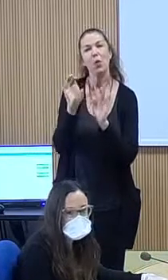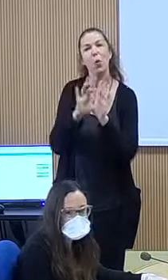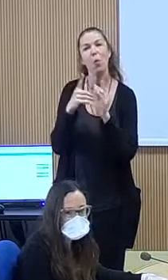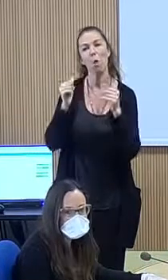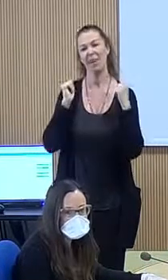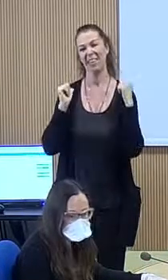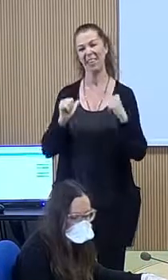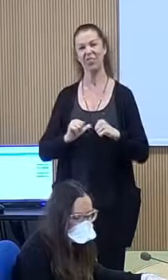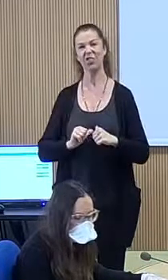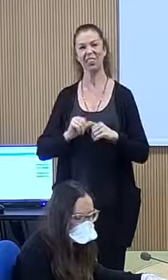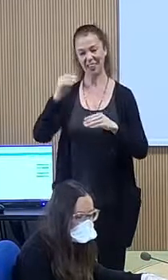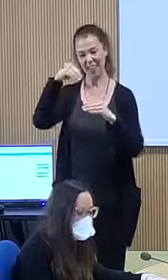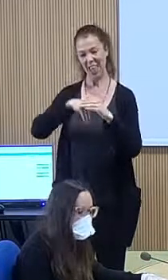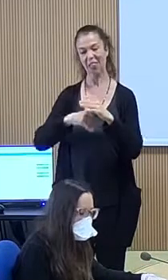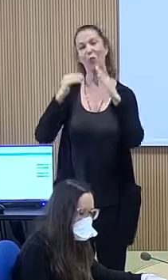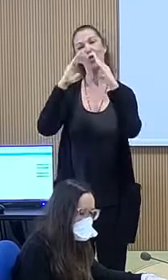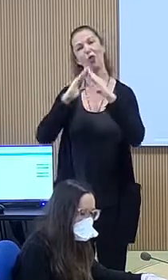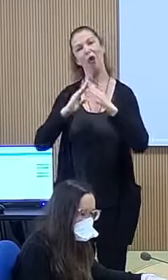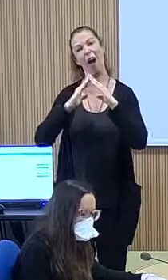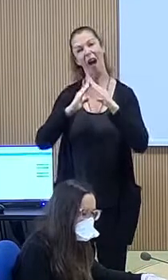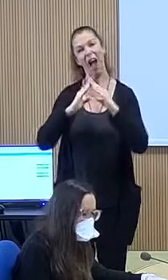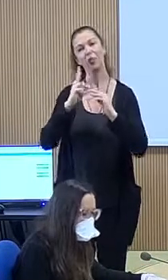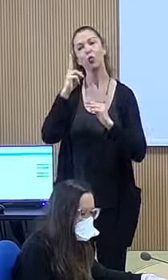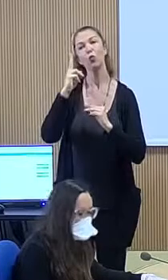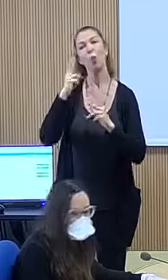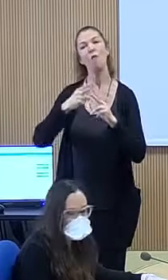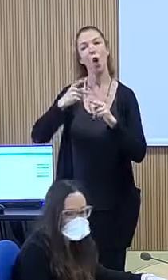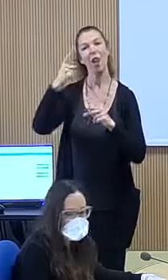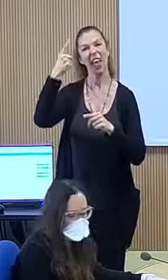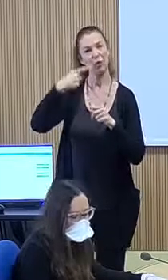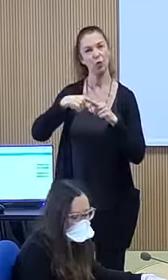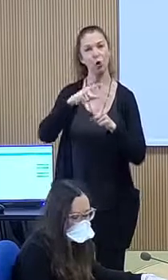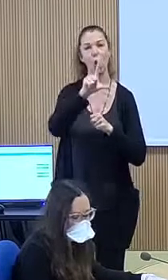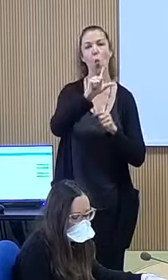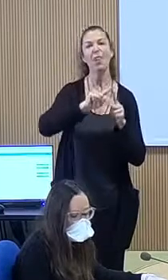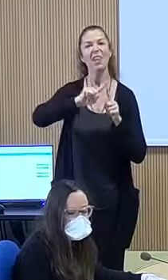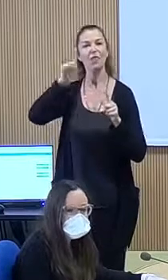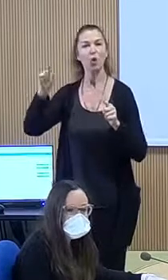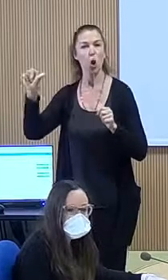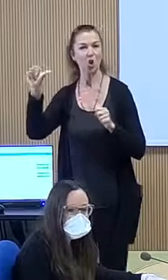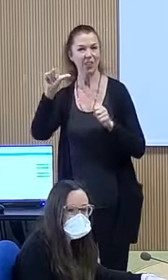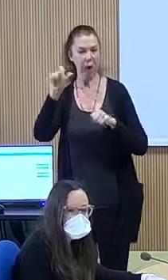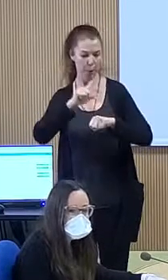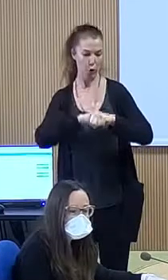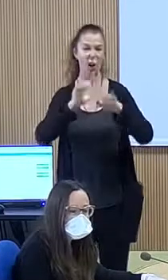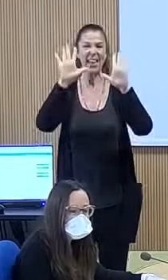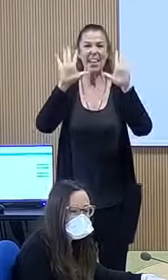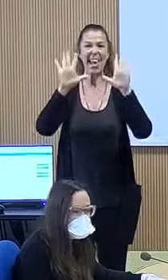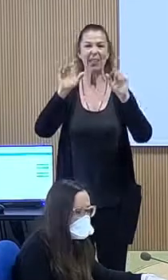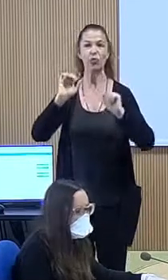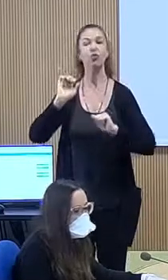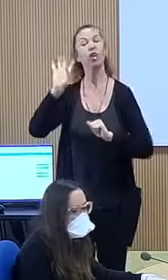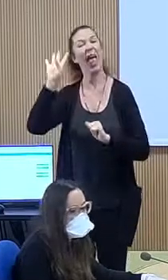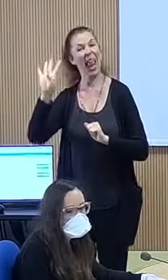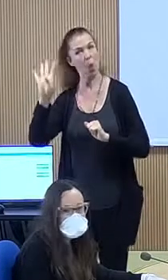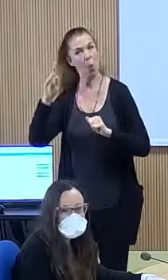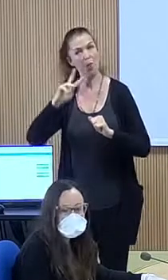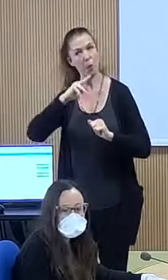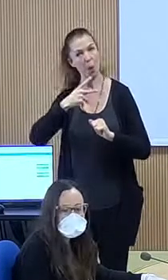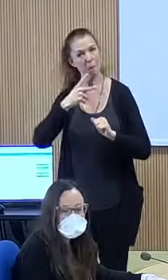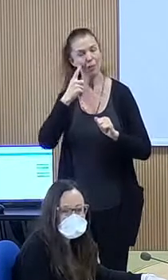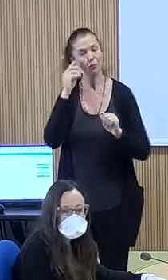casa due volte al giorno dal lunedì al sabato alle 10 e alle 16 verranno pubblicato dei video